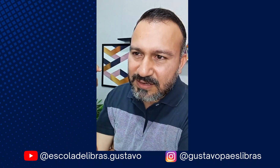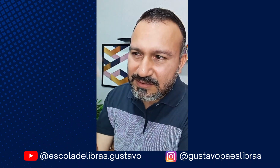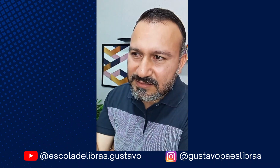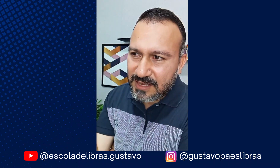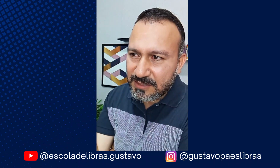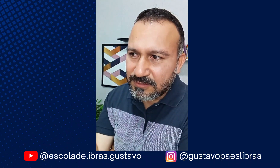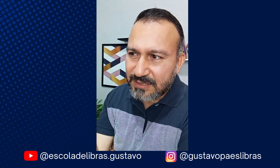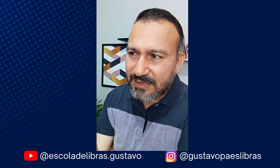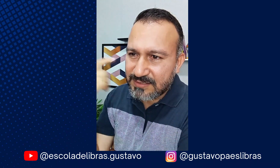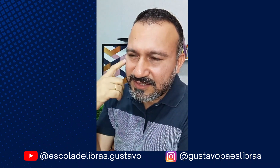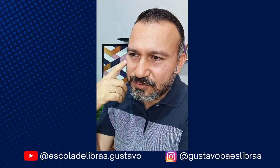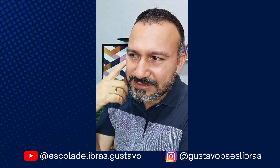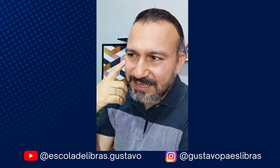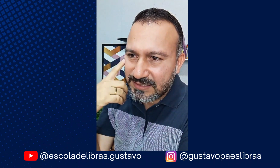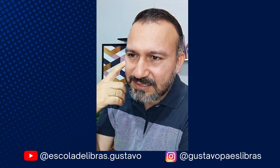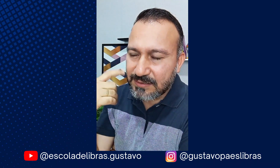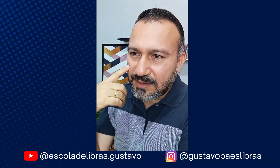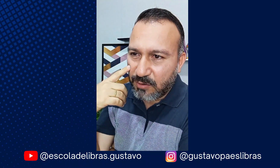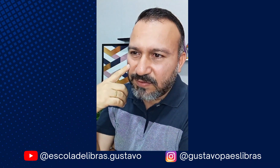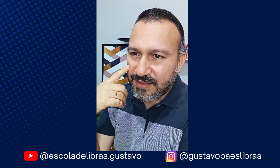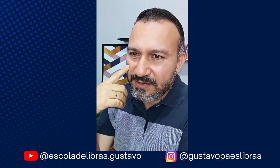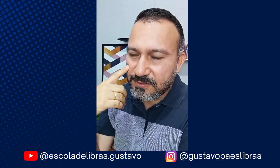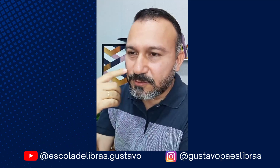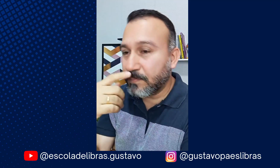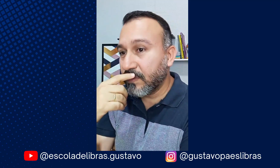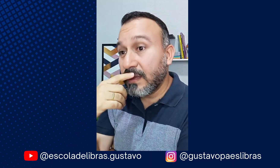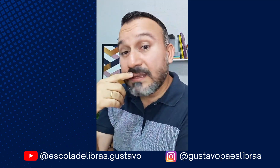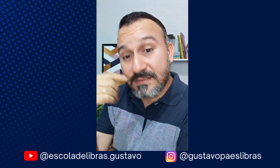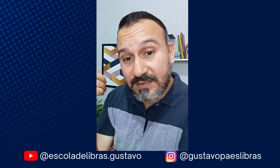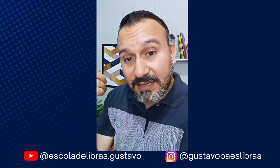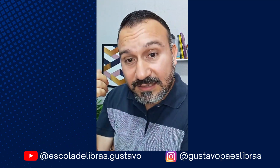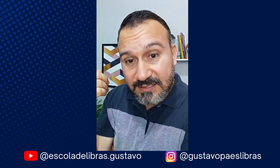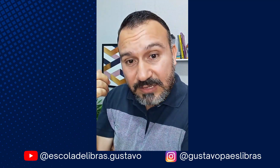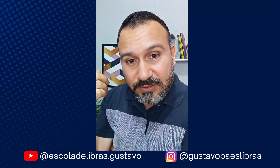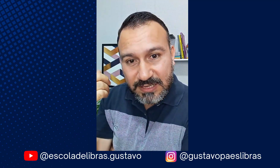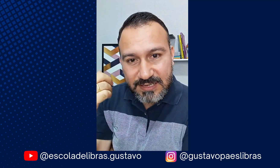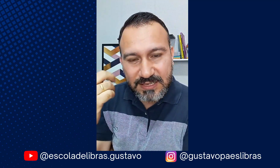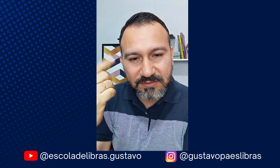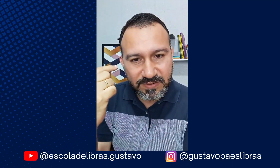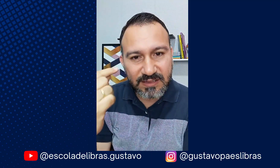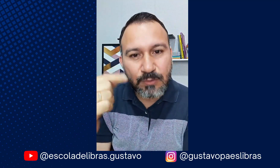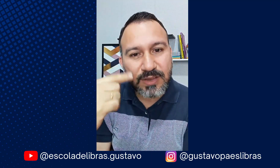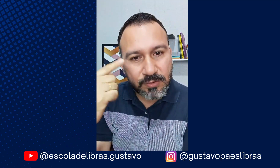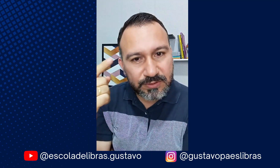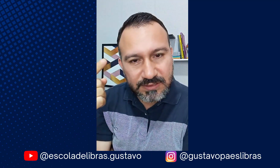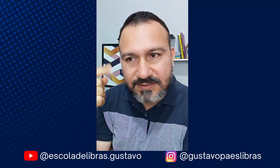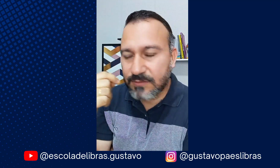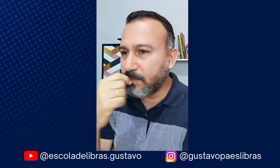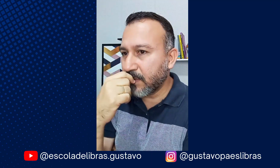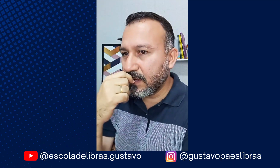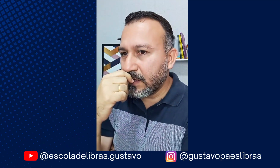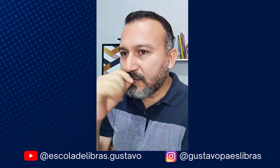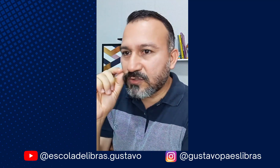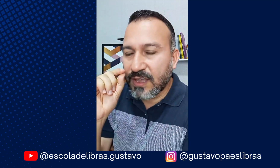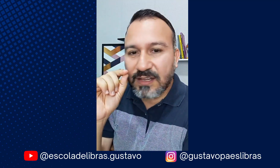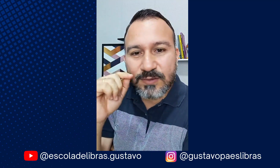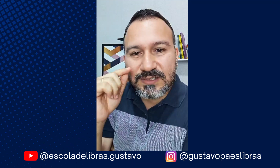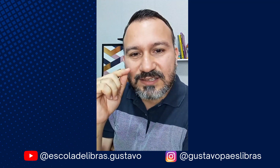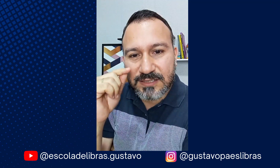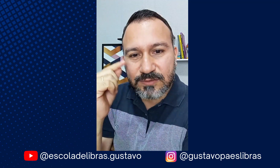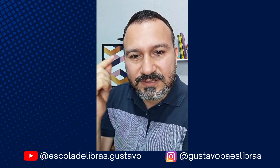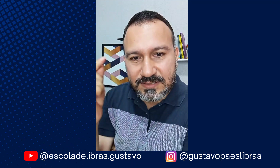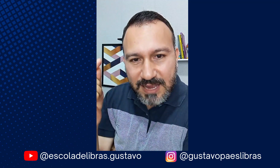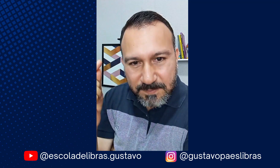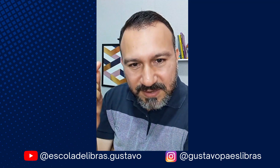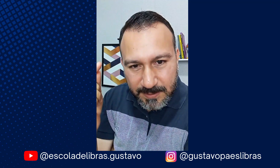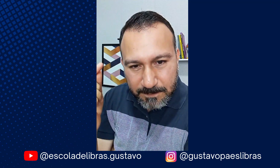Gustavo, mas ela não está sendo honesta ao falar isso? Sim, ela está sendo honesta em falar o que aconteceu. Só que ela não está